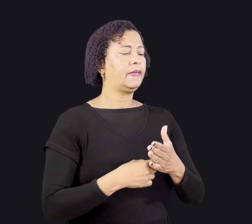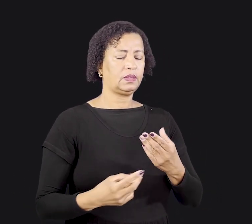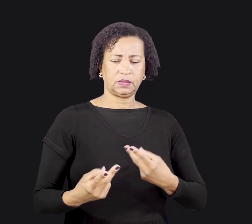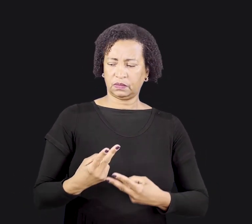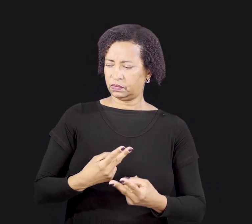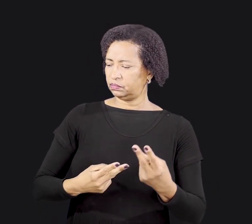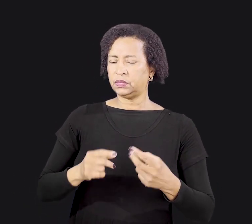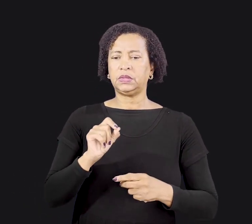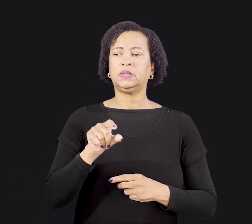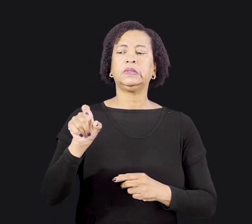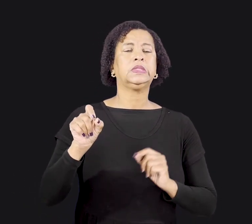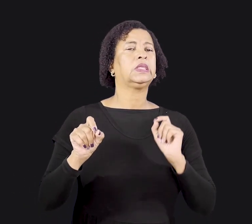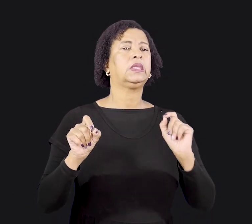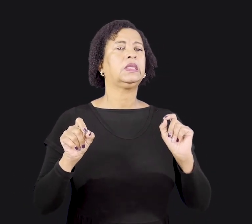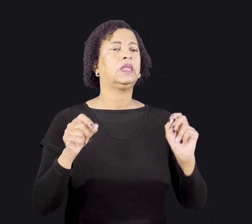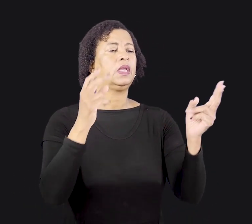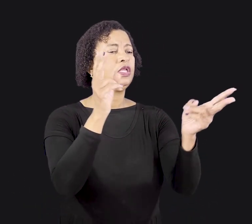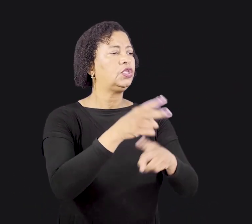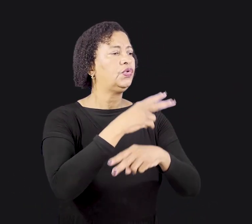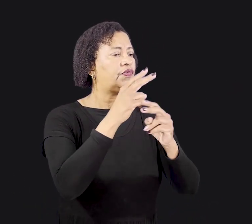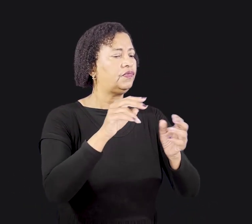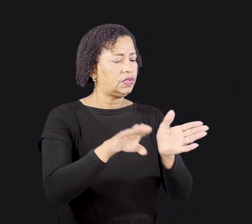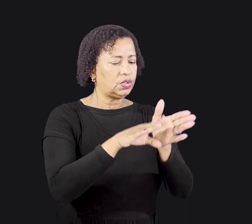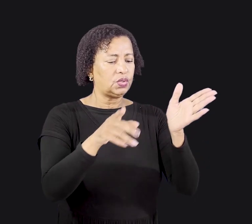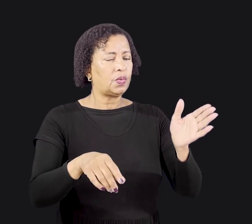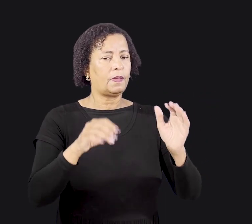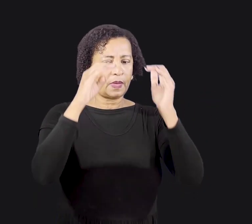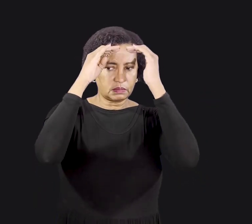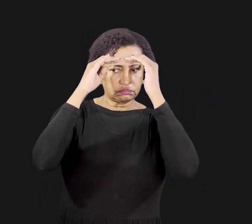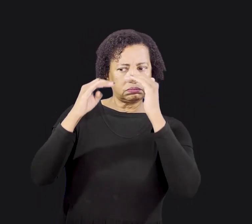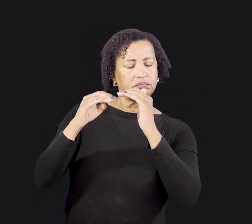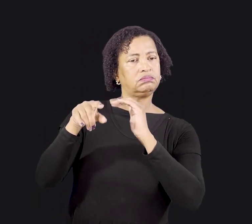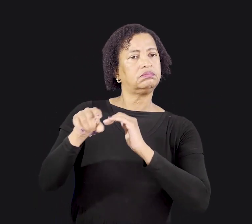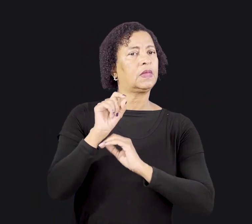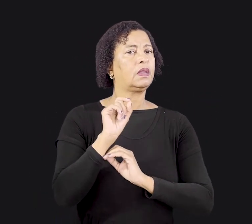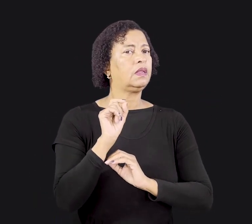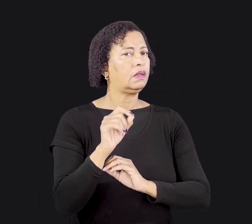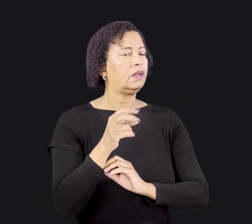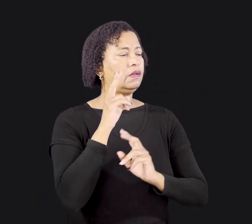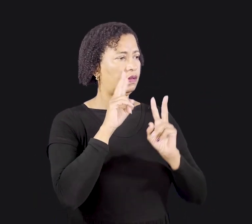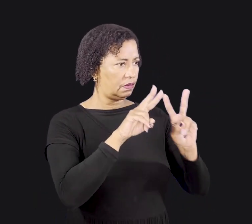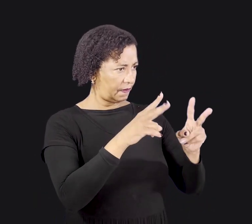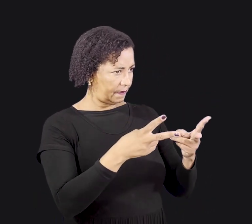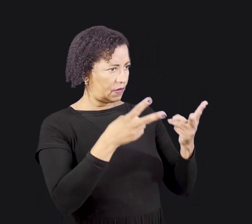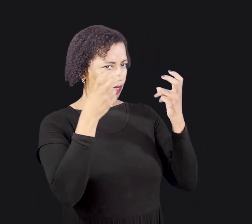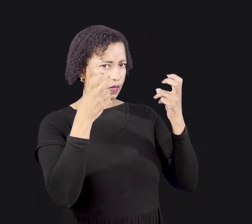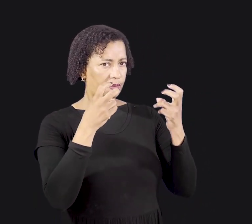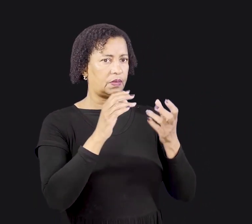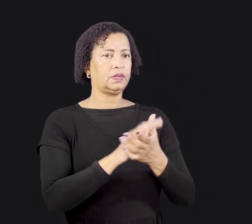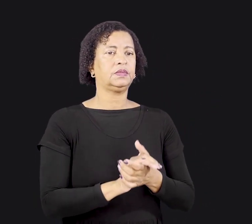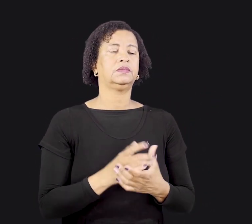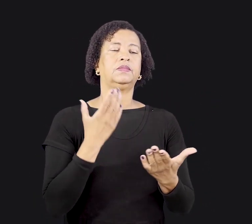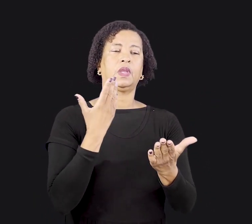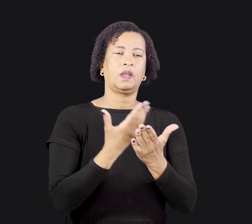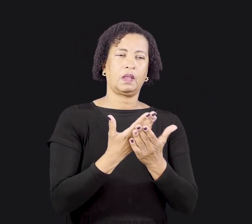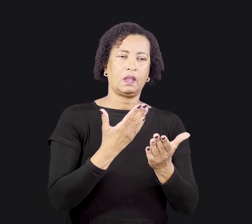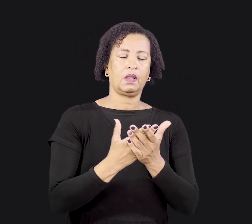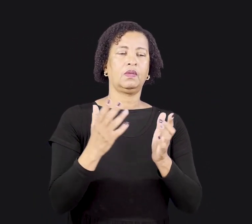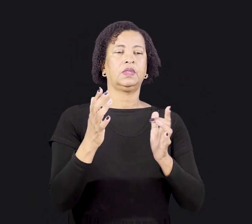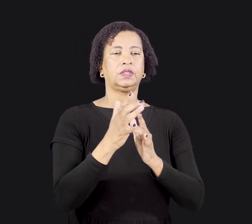outros: Quem é este que até o vento e o mar lhe obedecem? Viram? Essa foi a aula que Jesus deu sobre